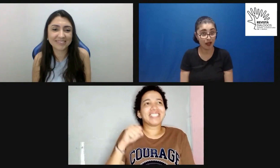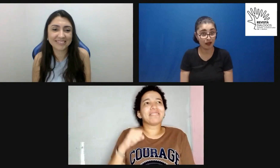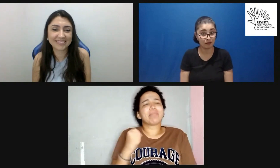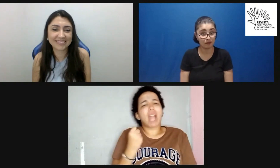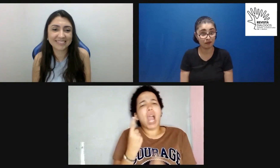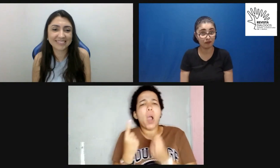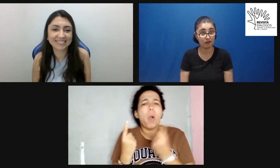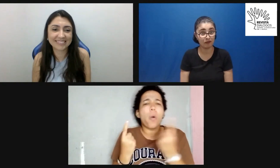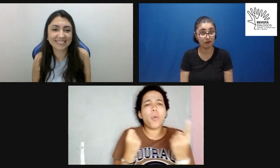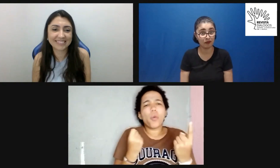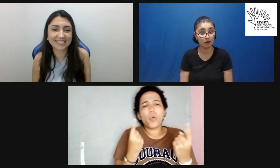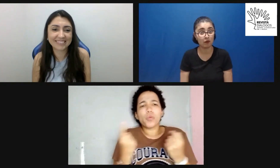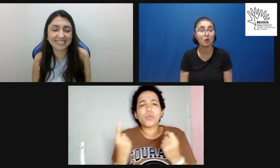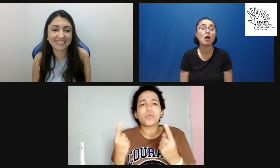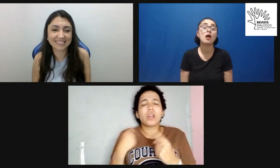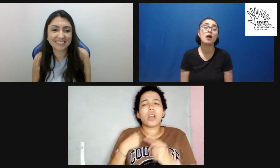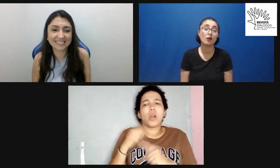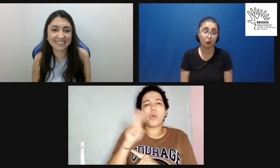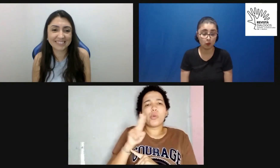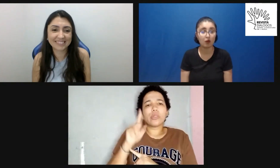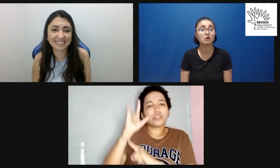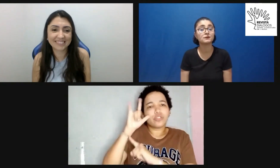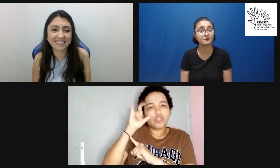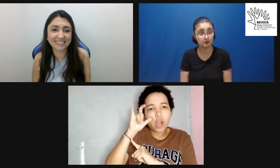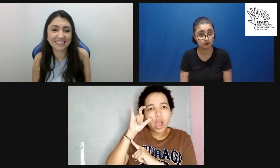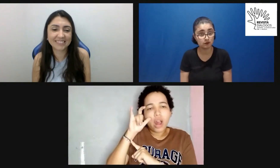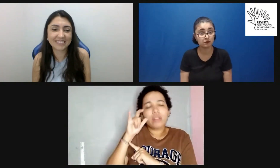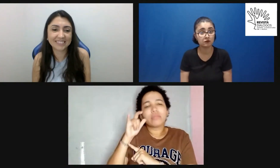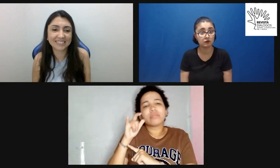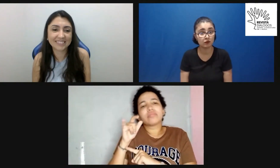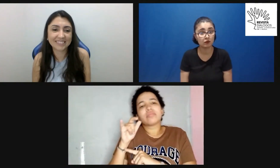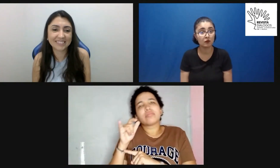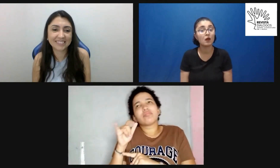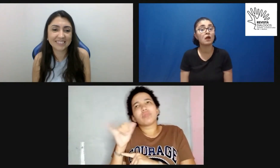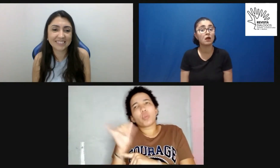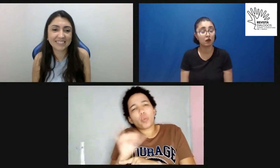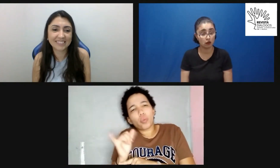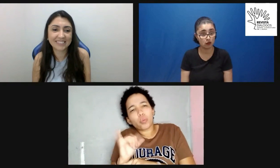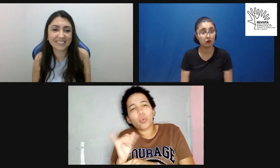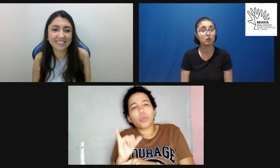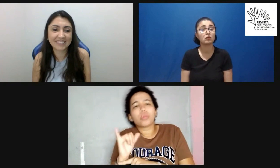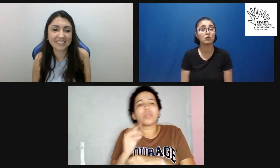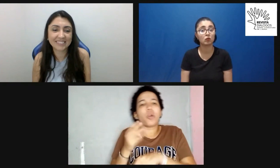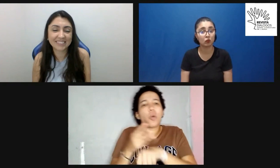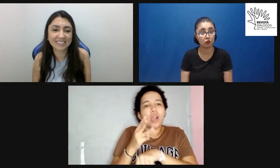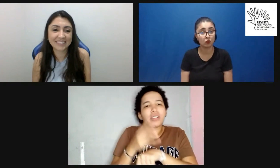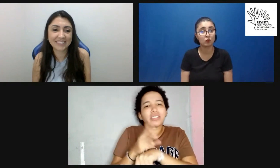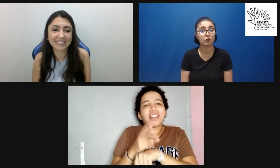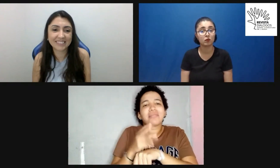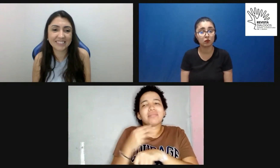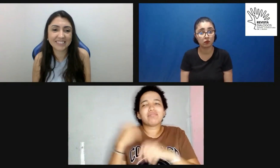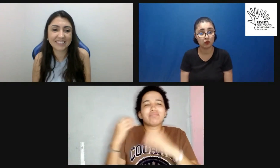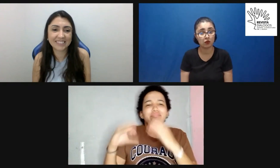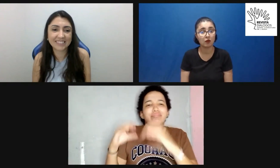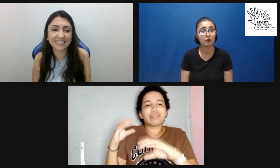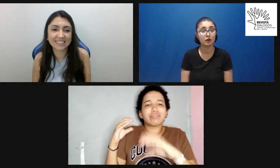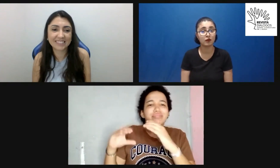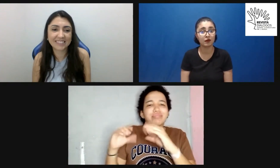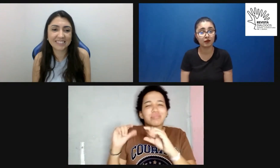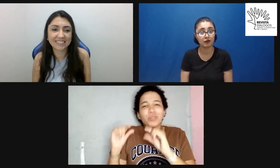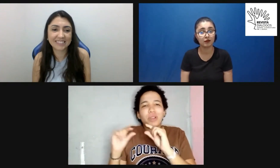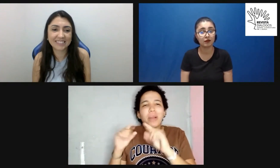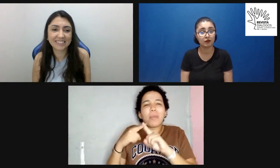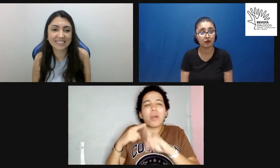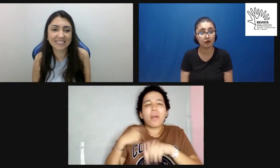Sim, alguns foram produzidos para o Instagram, outros para o YouTube, no